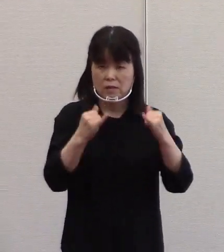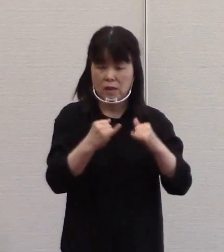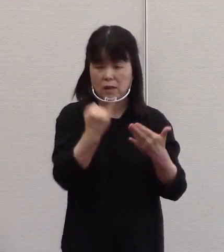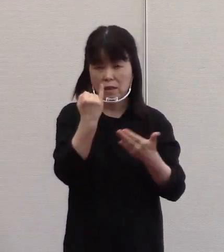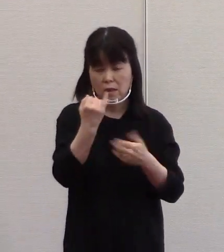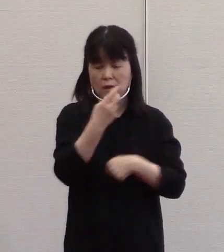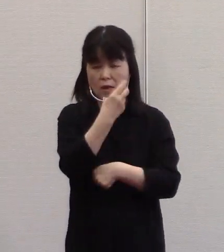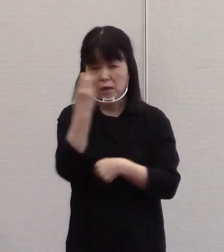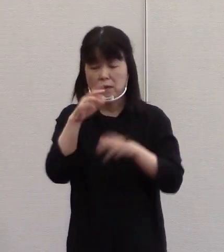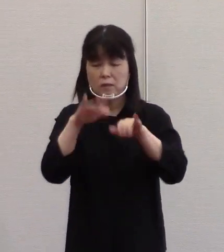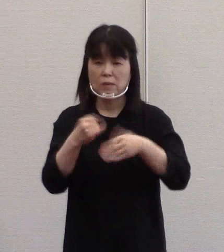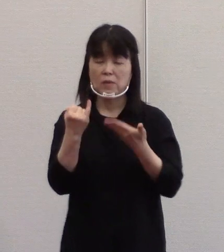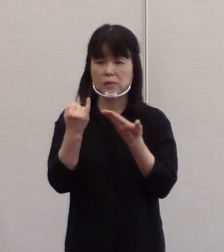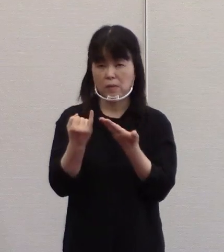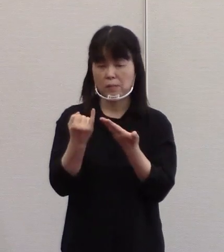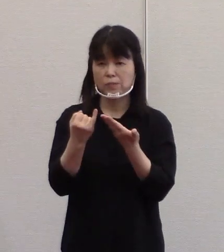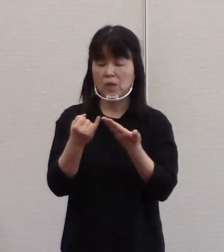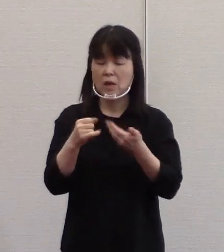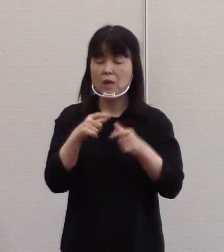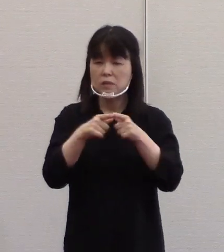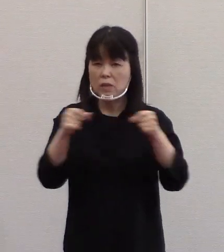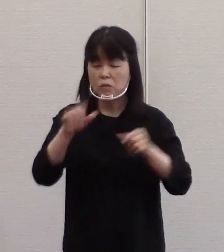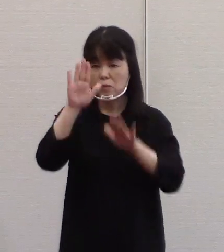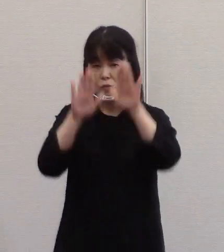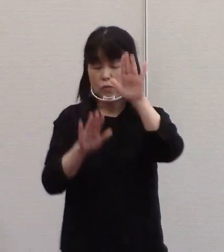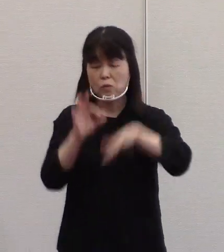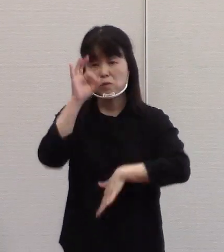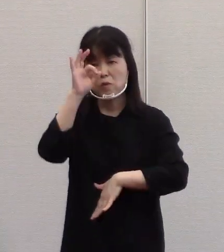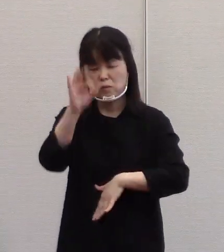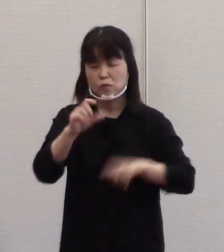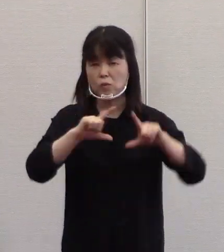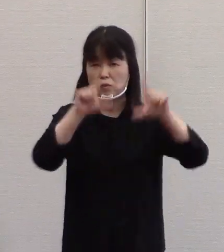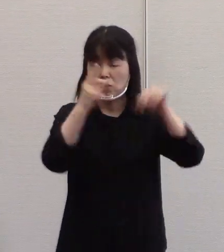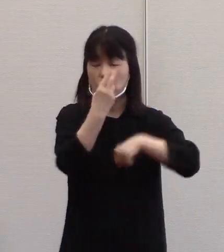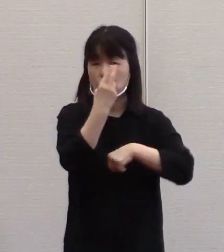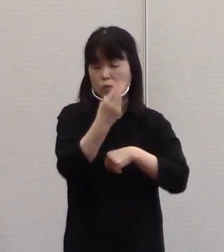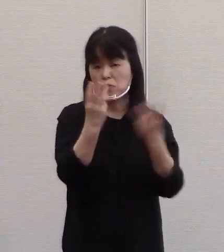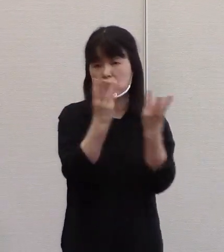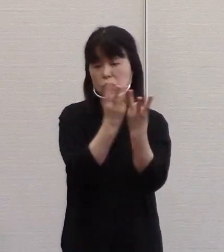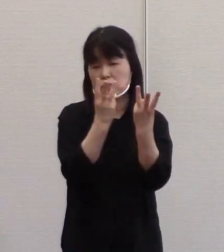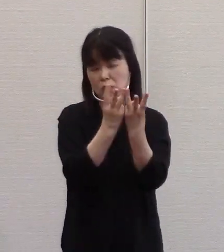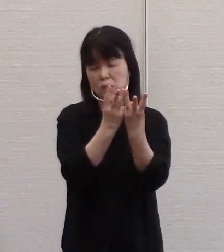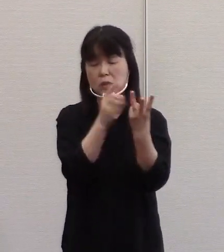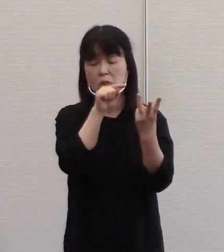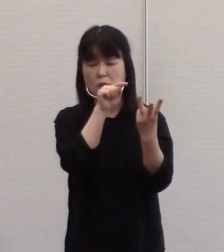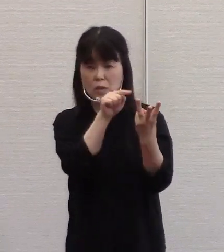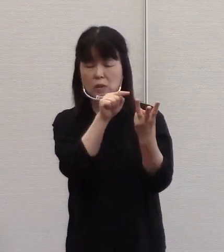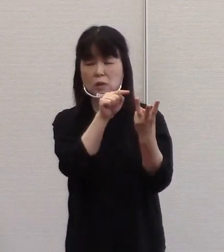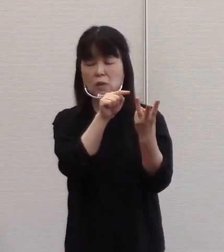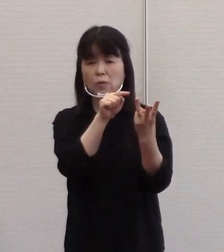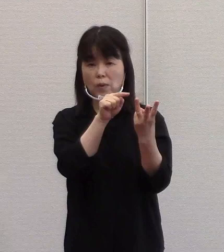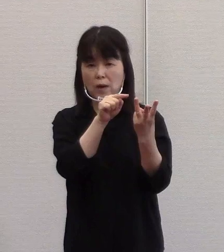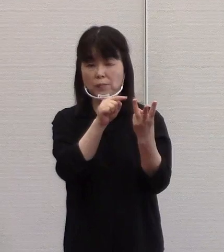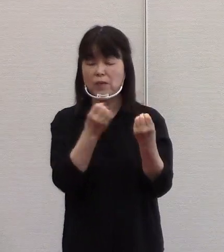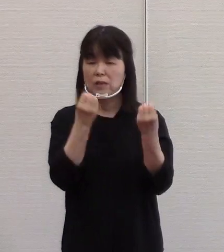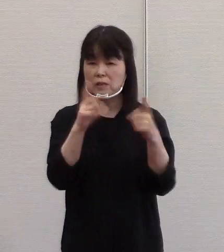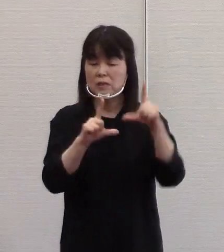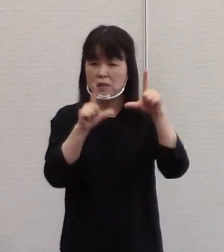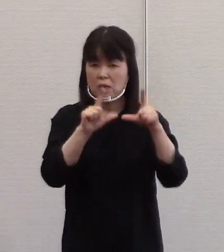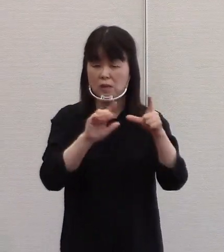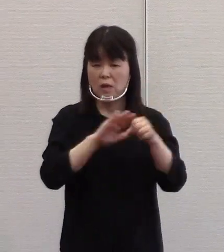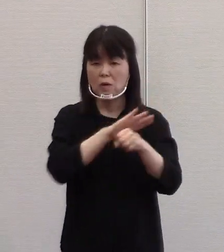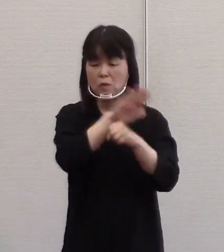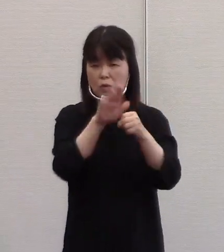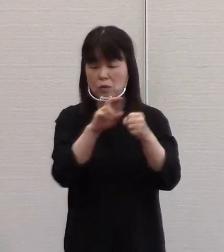傾向等を見ますと、東京都の数字等を見たときに、まあ、これが新型コロナウイルス